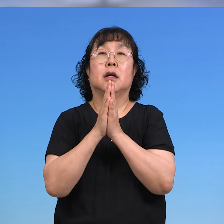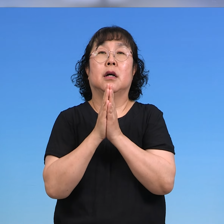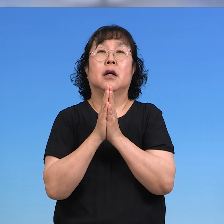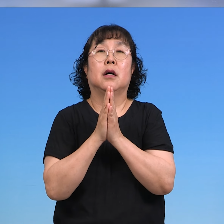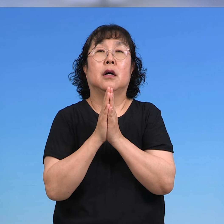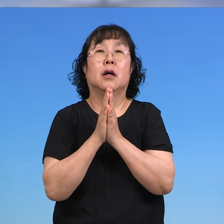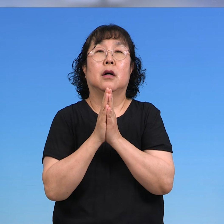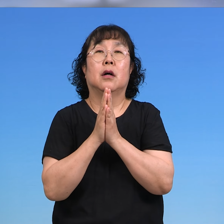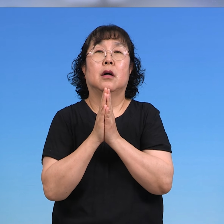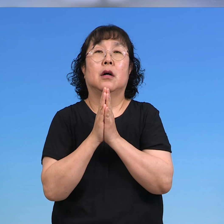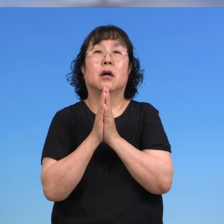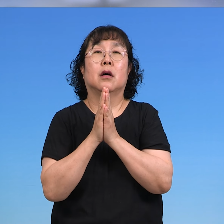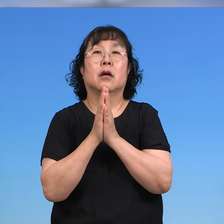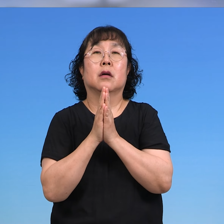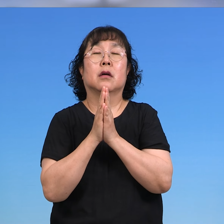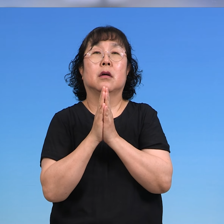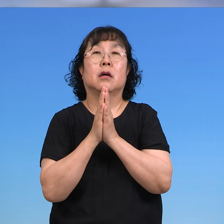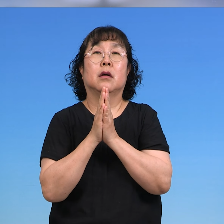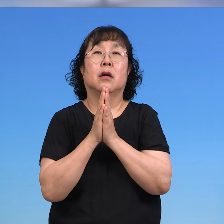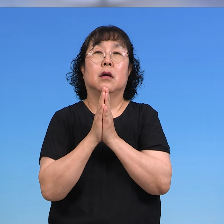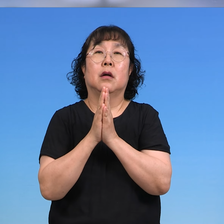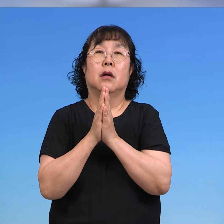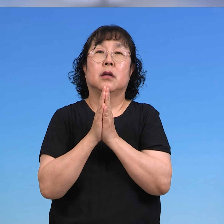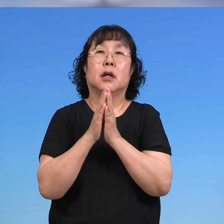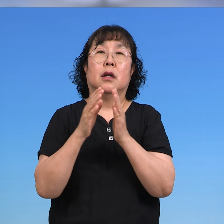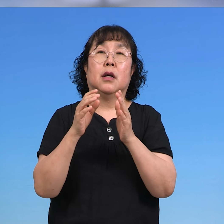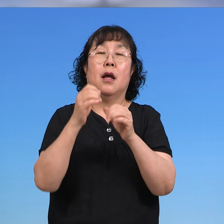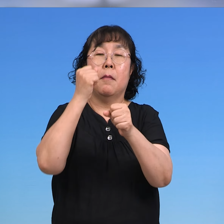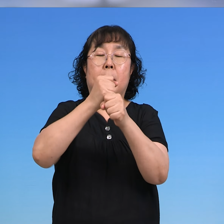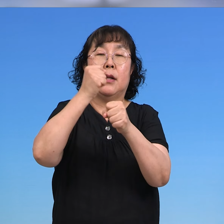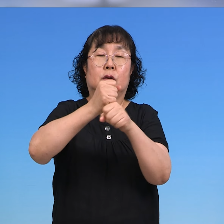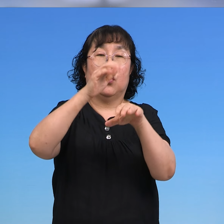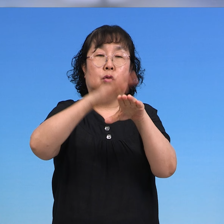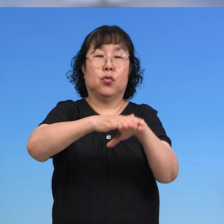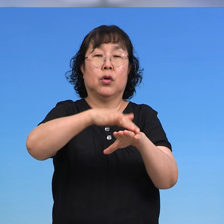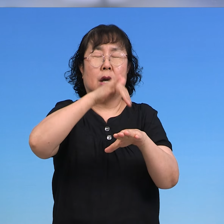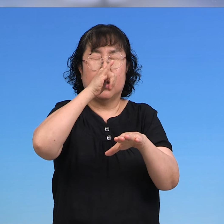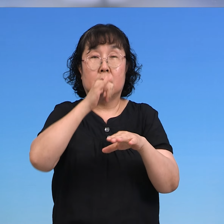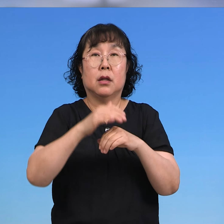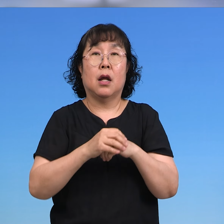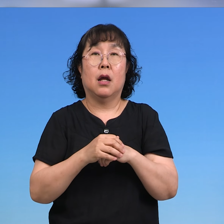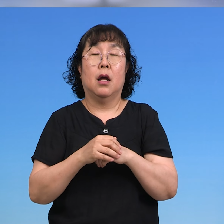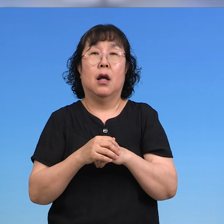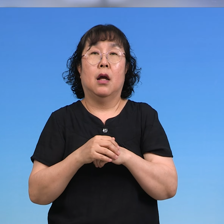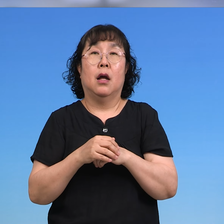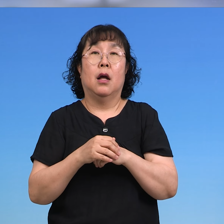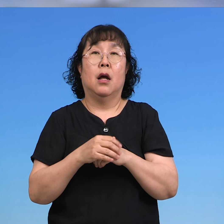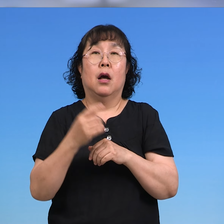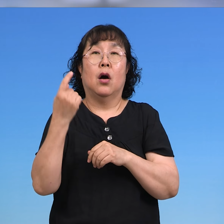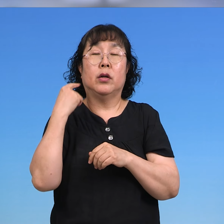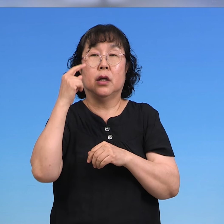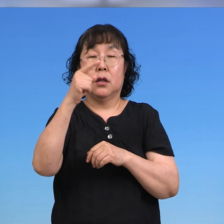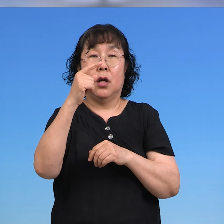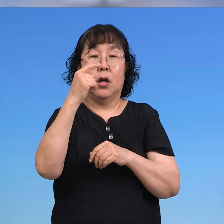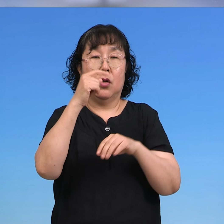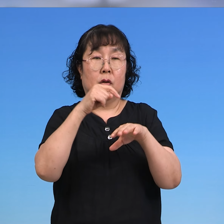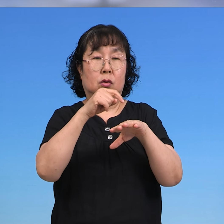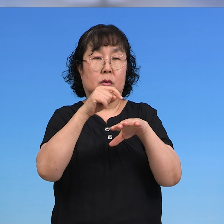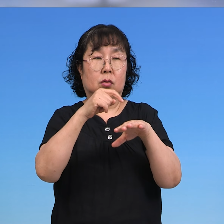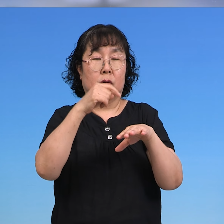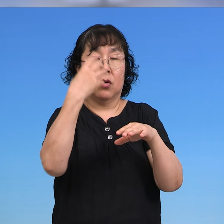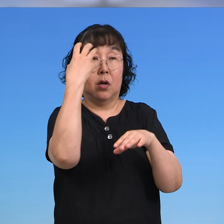그냥 엘리베이터 앞에 구석진데 이렇게 놓았더라고요. 그래서 이게 뭐 별로 효율적이지 않나 보다 그랬는데 어제 그게 눈에 확